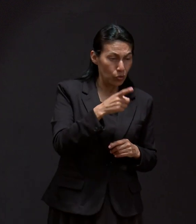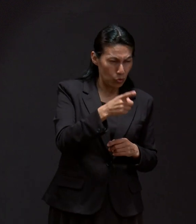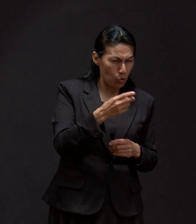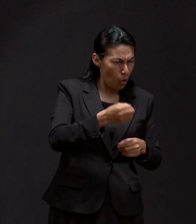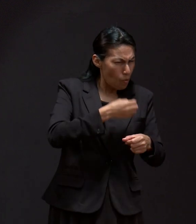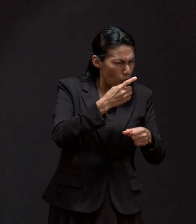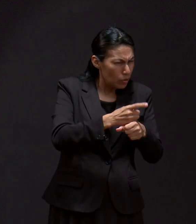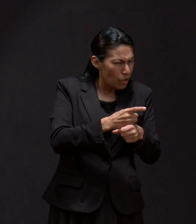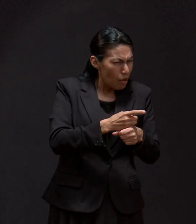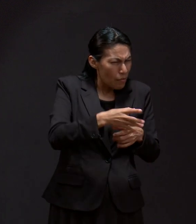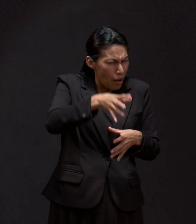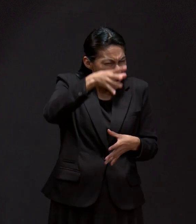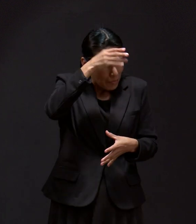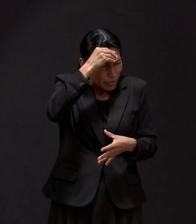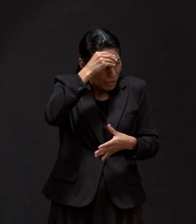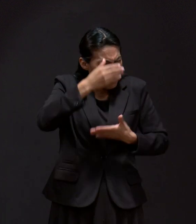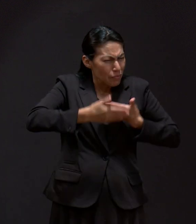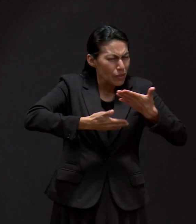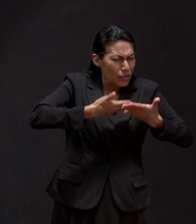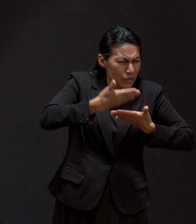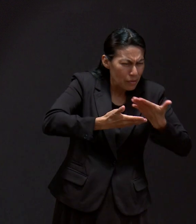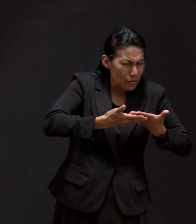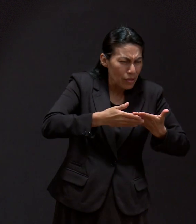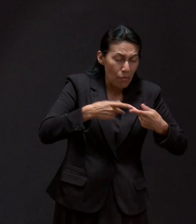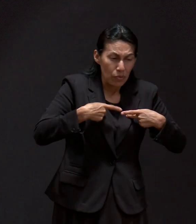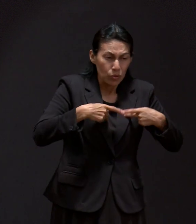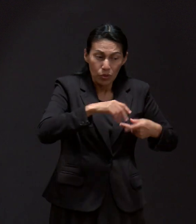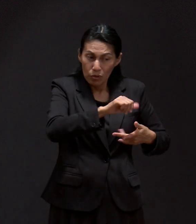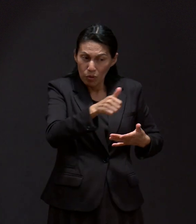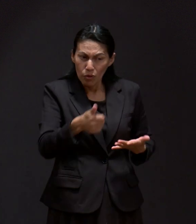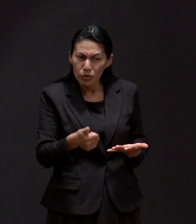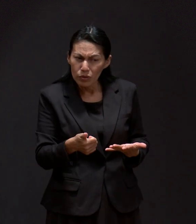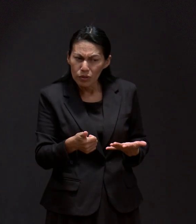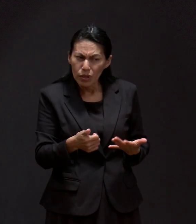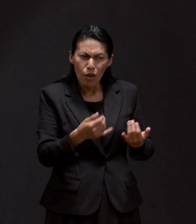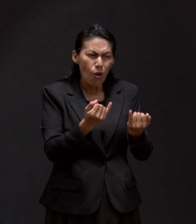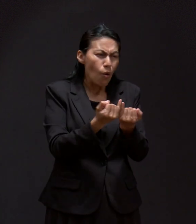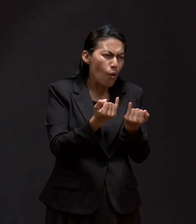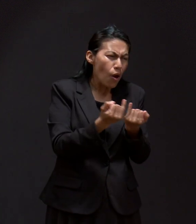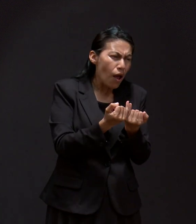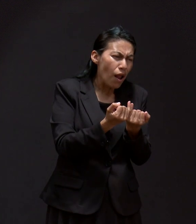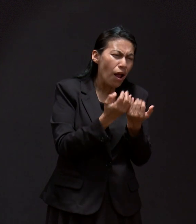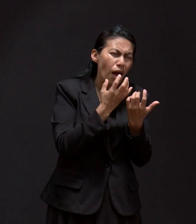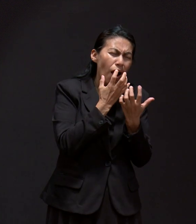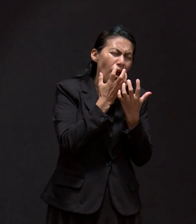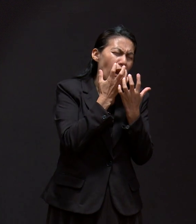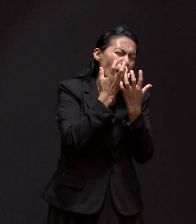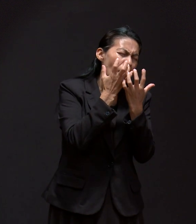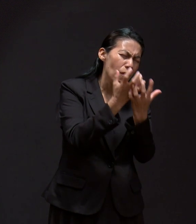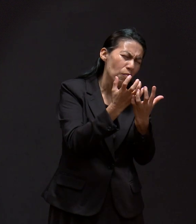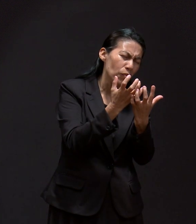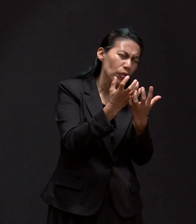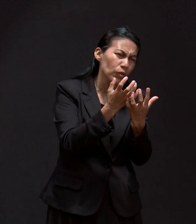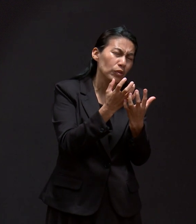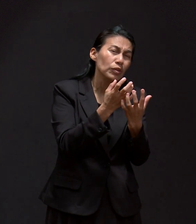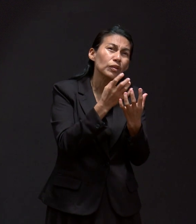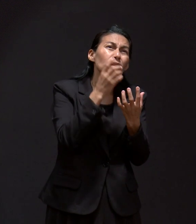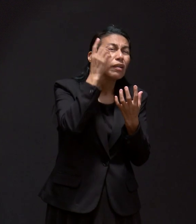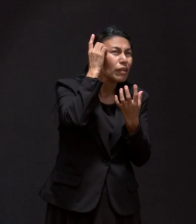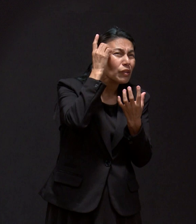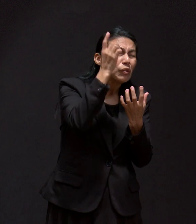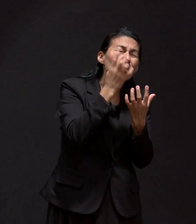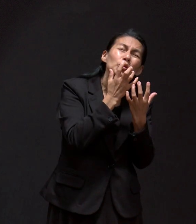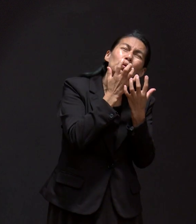una gran oportunidad para tu desarrollo y para el servicio que puedas prestar a otros si pasas y al mismo tiempo un clamor